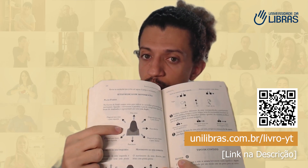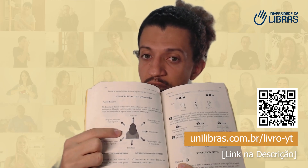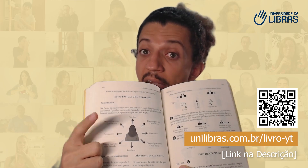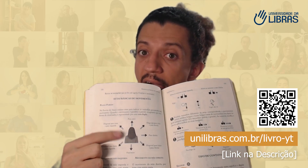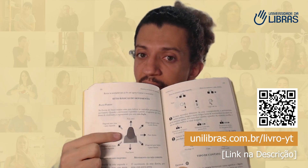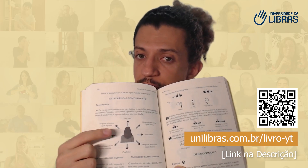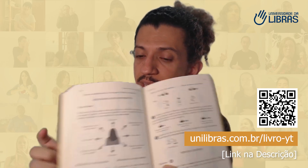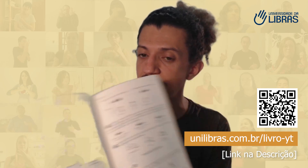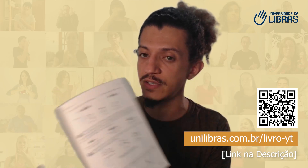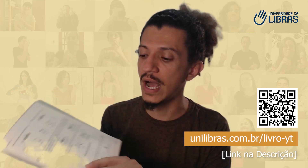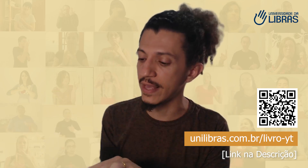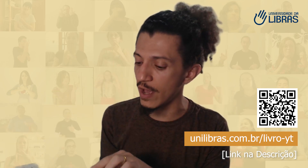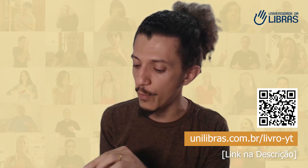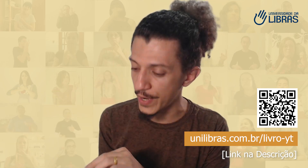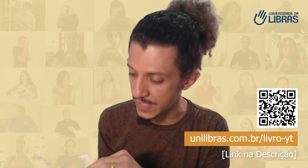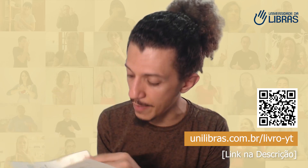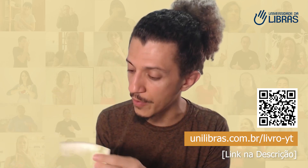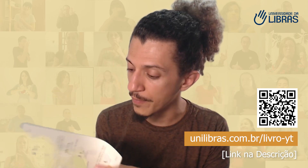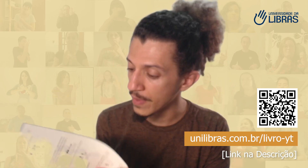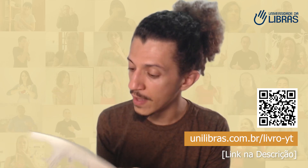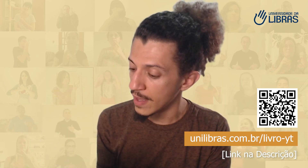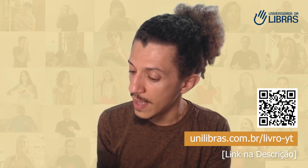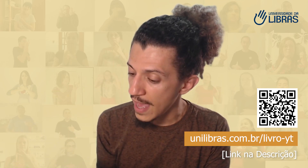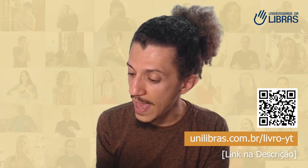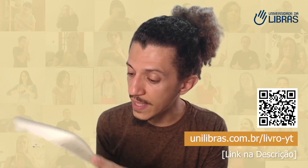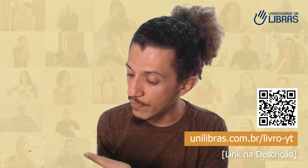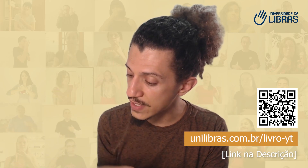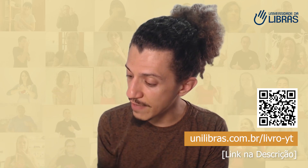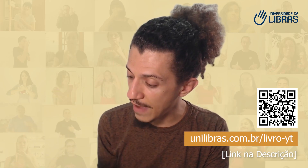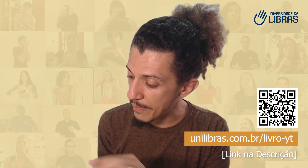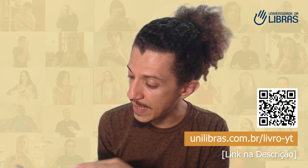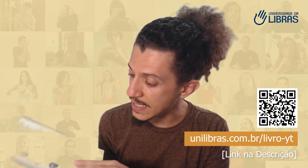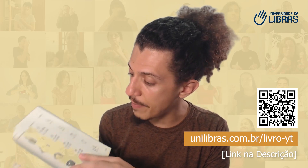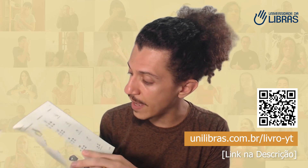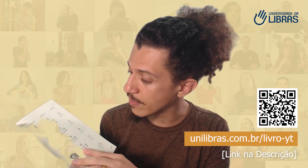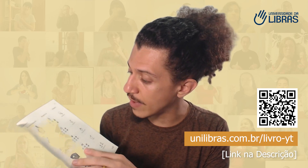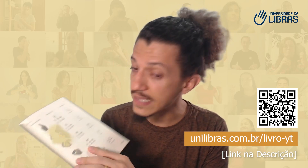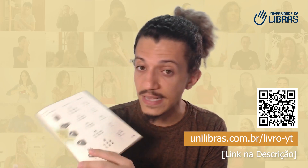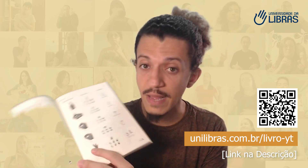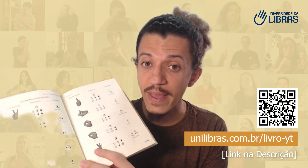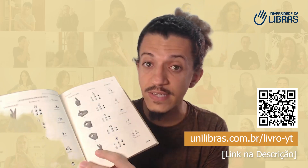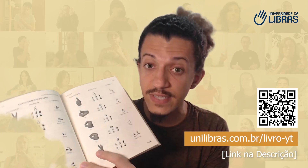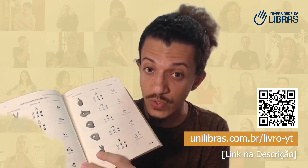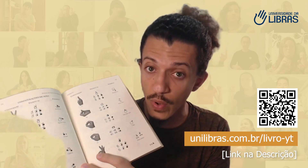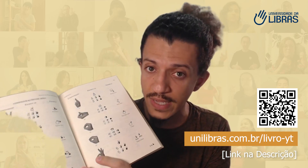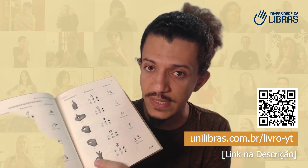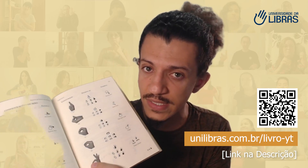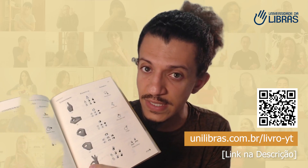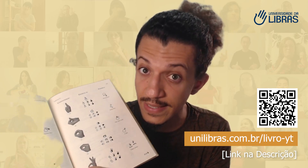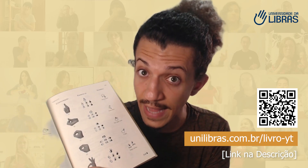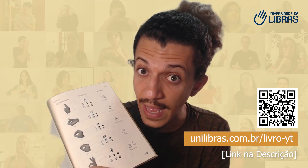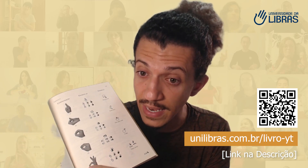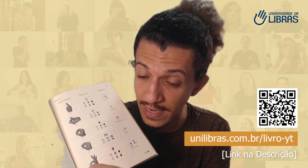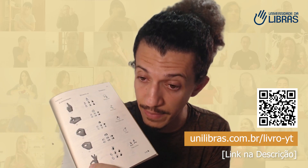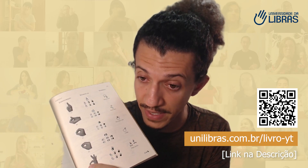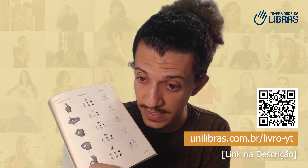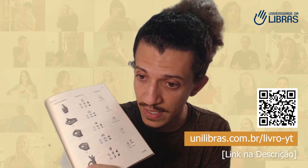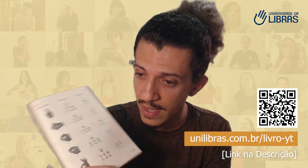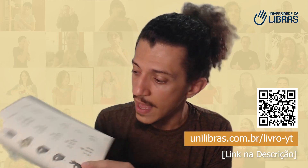fotos reais, minhas e de Raquel, por exemplo, em que você vai percebendo exatamente essas nuances da Libras,